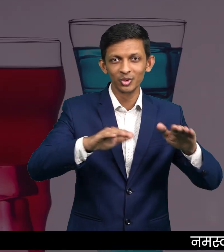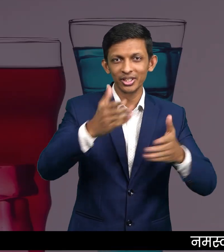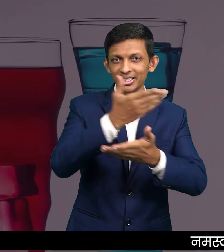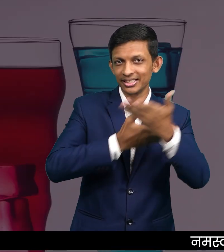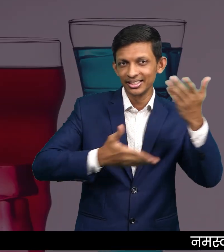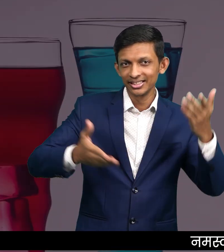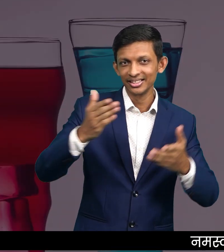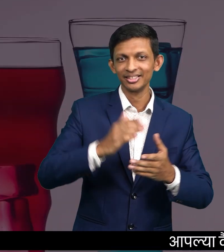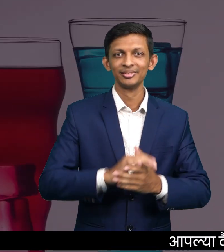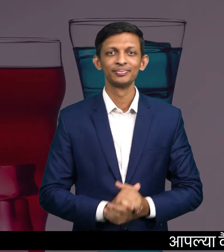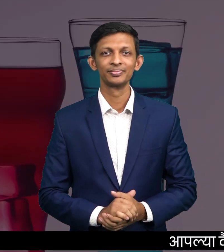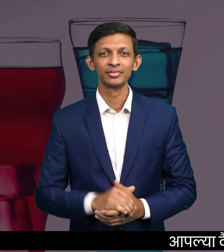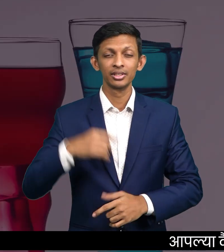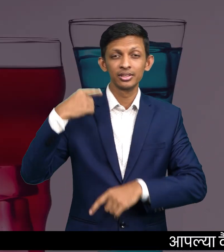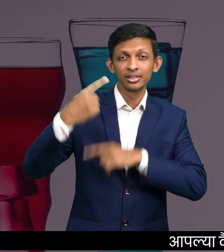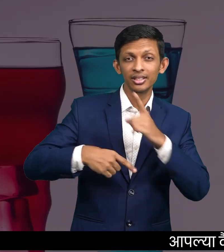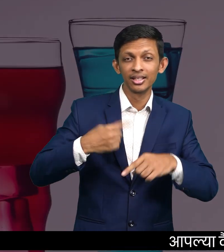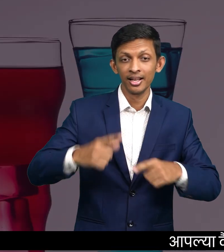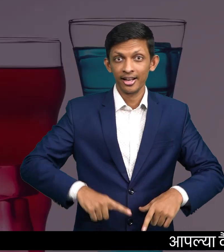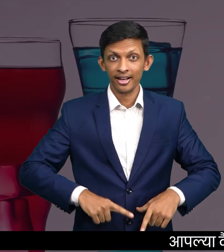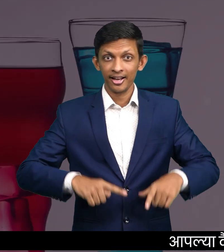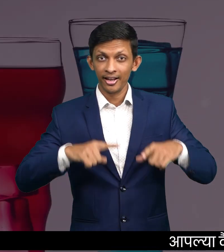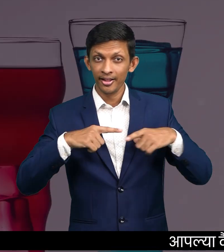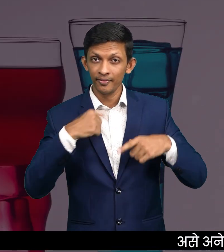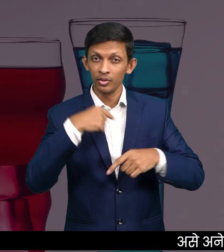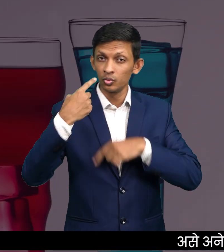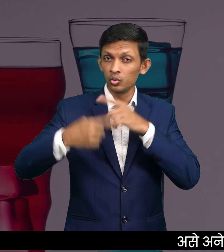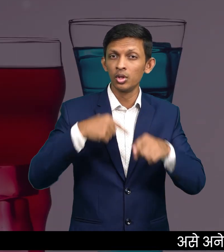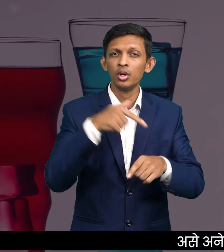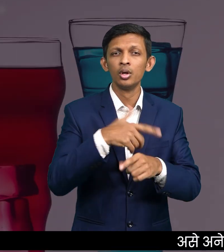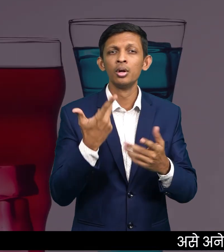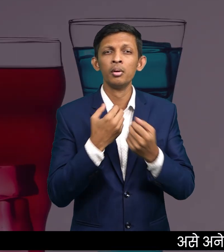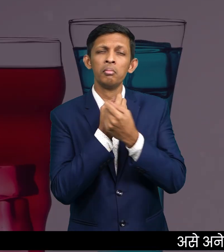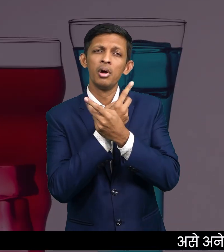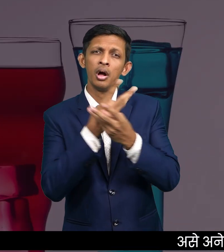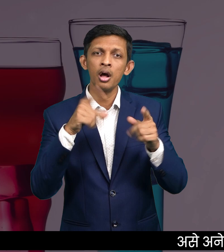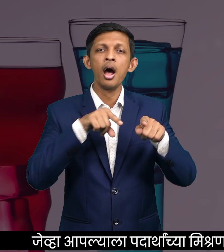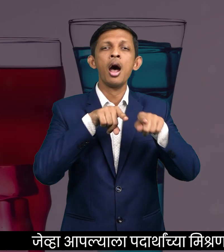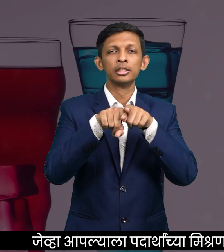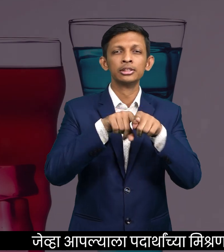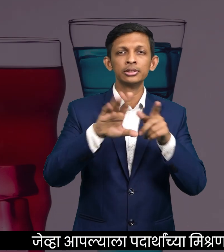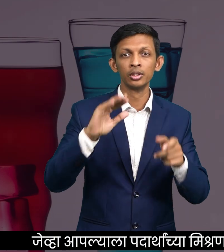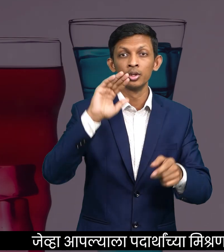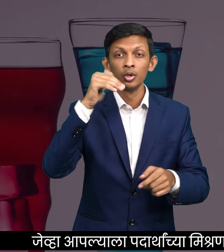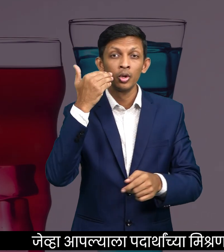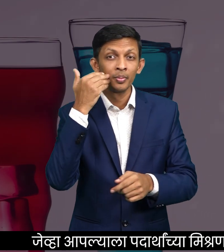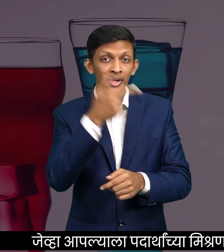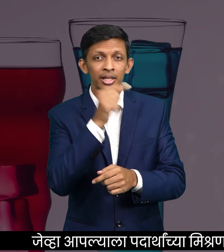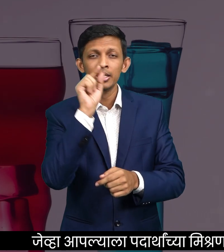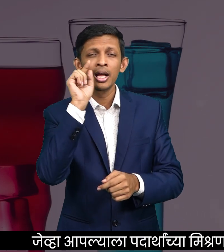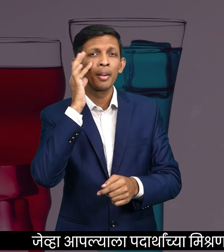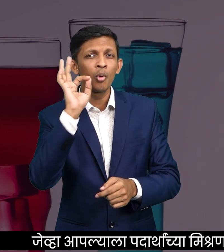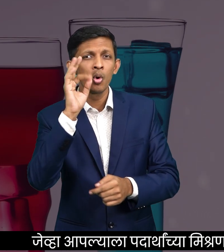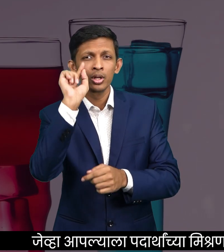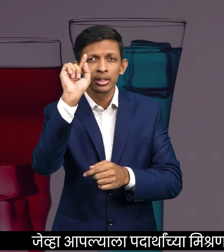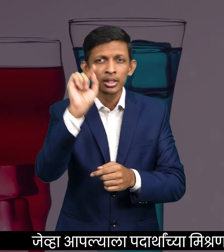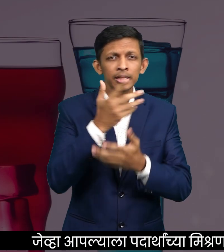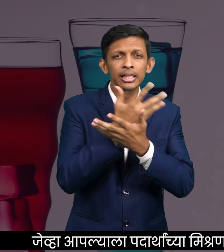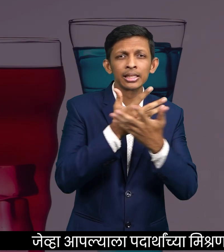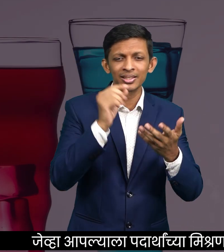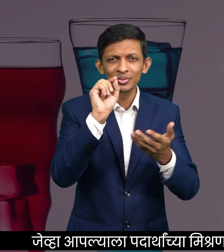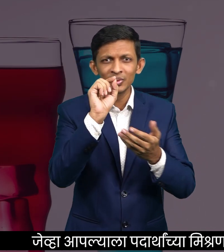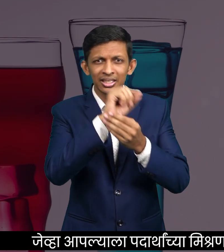मुलांनो, आपल्या दैनंदिन जीवनात असे अनेक प्रसंग येतात जेव्हा आपल्याला पदार्थांच्या मिश्रणातून